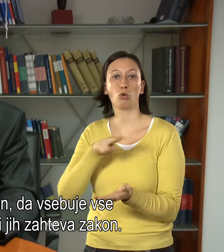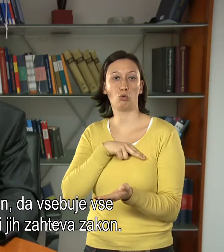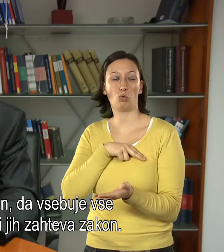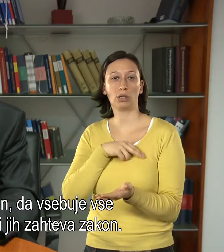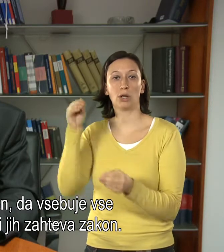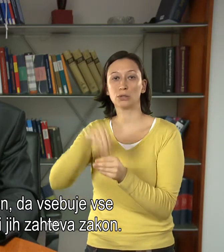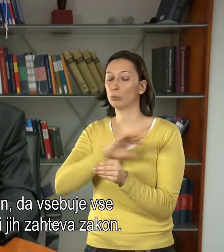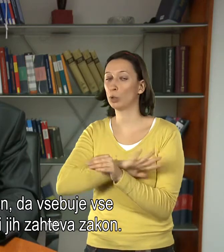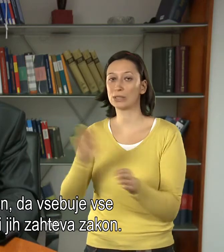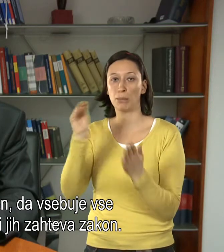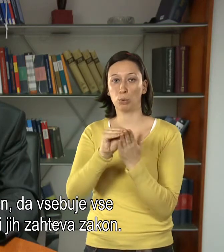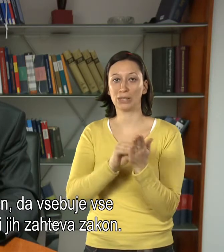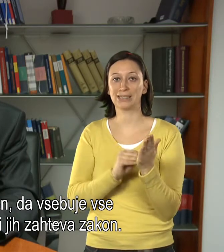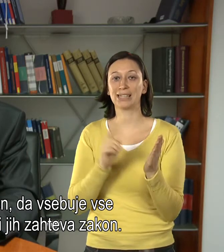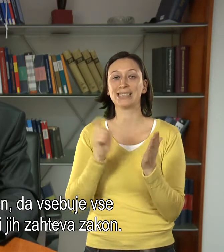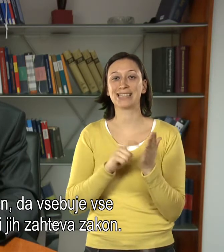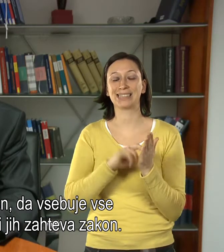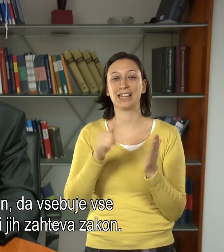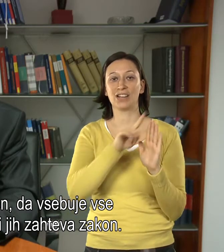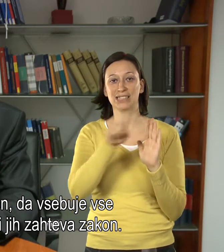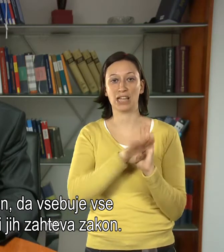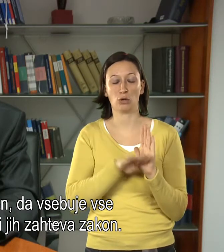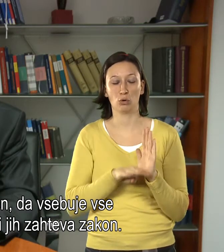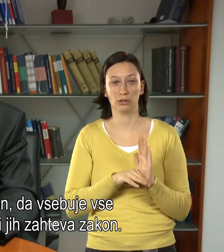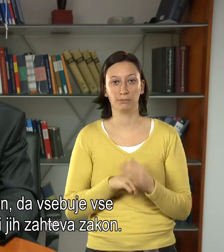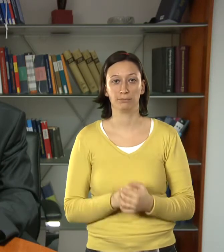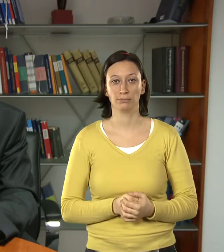odgovoren, da vsebuje vse podatke, ki jih zahteva zakon.